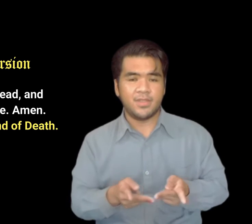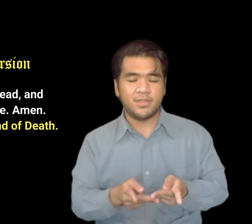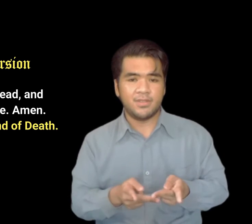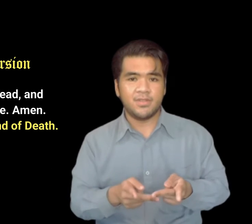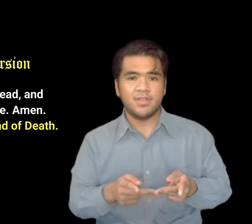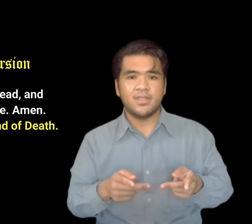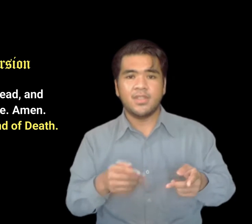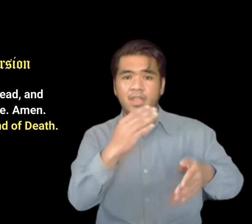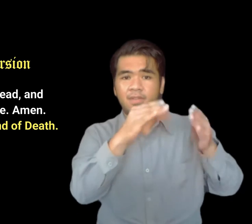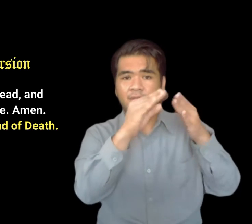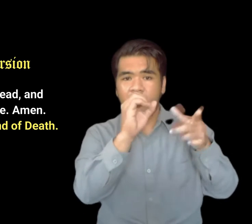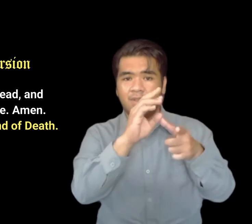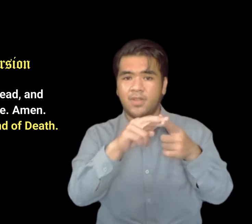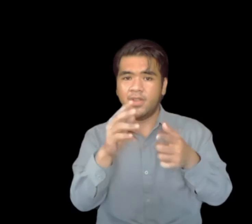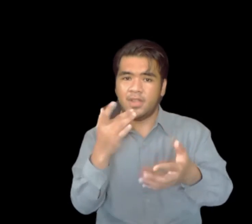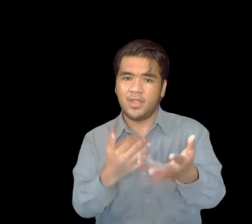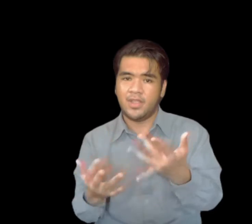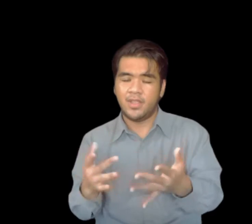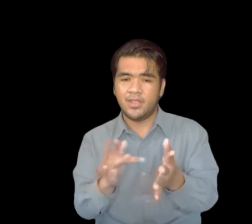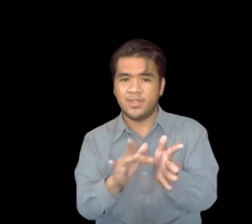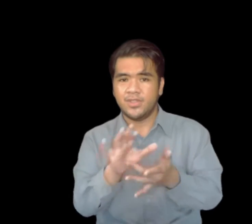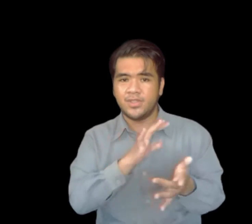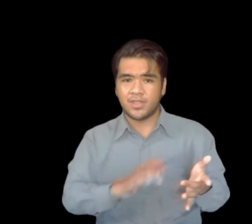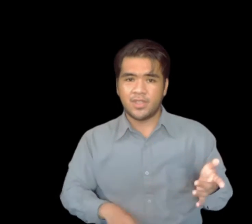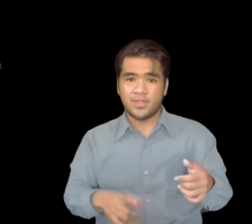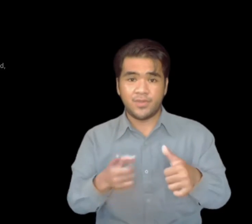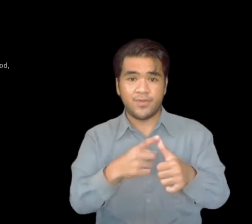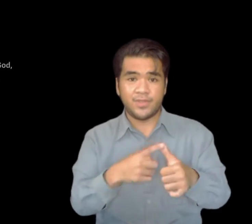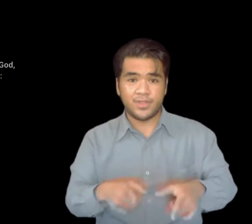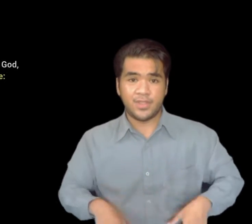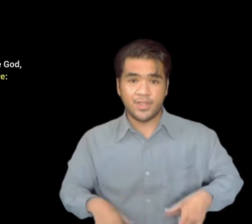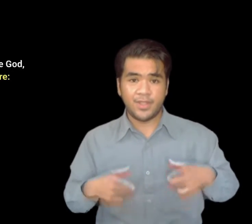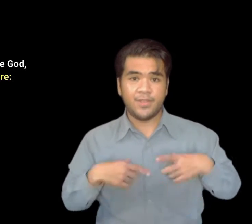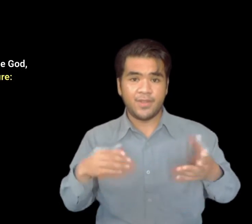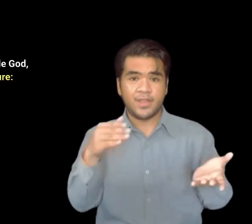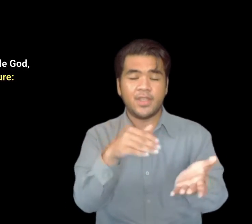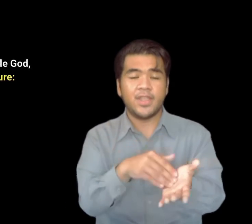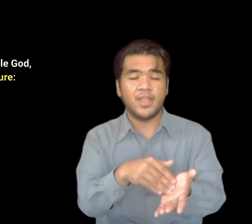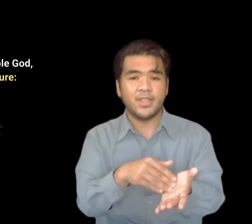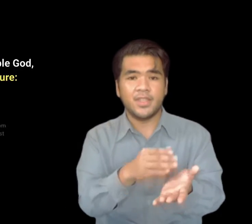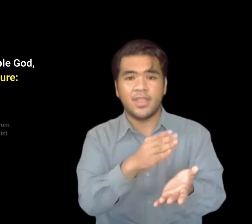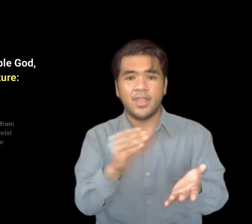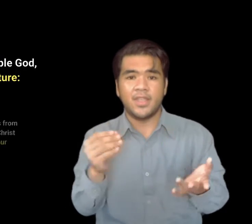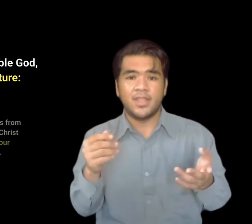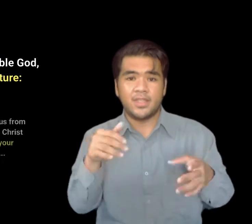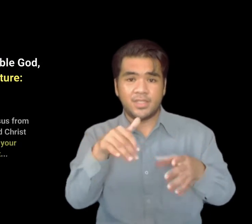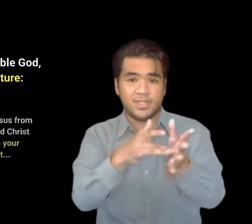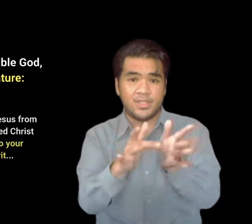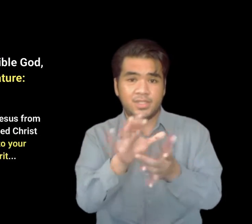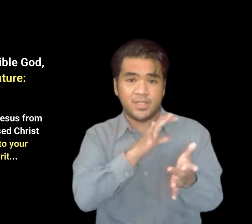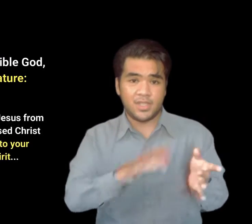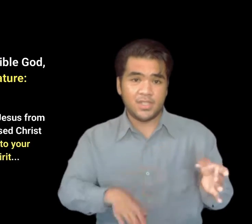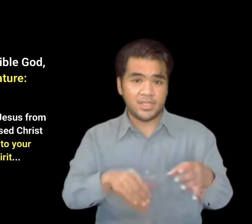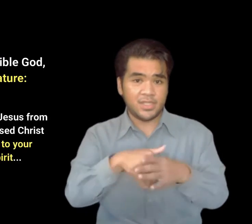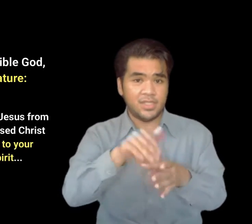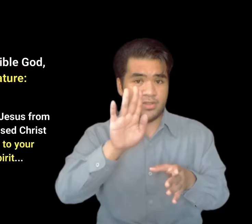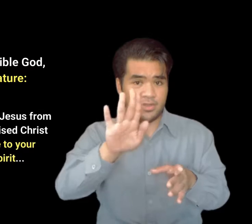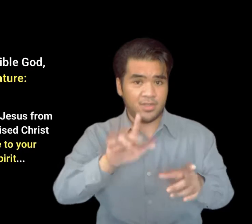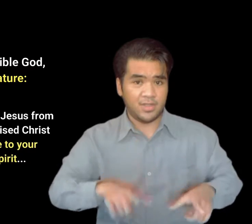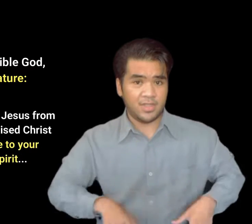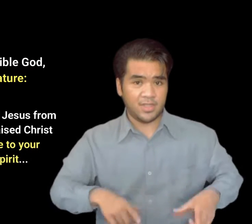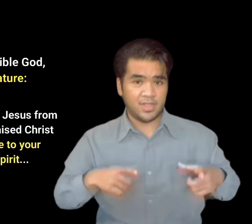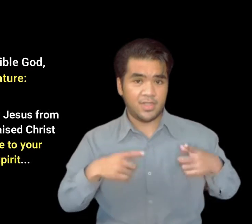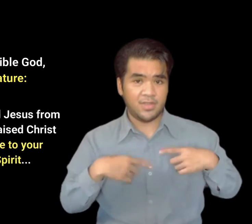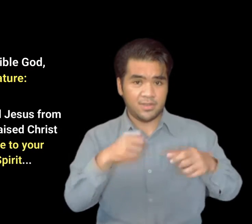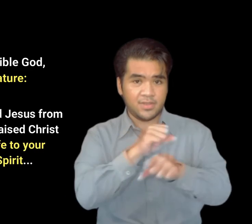at ng daigdig ng mga patay. Siya ang unang binuhay mula sa kamatayan. At kung ang Espiritu ng Diyos na muling bumuhay kay